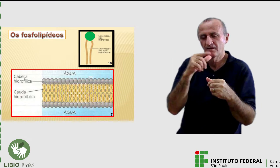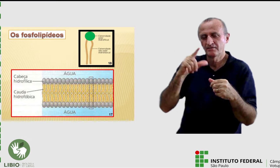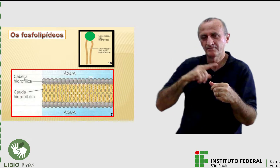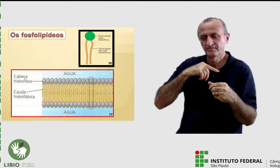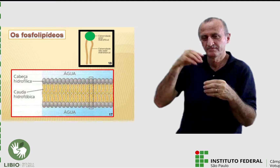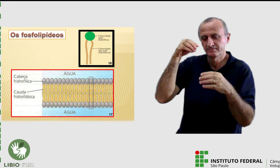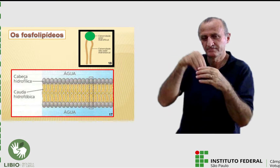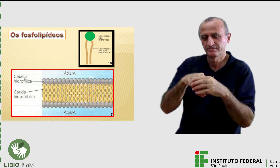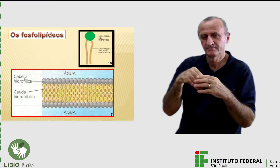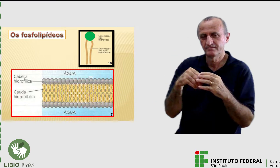Solúveis em água.